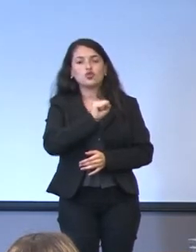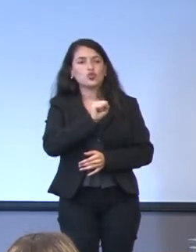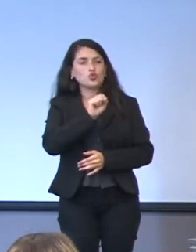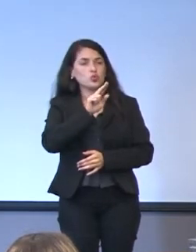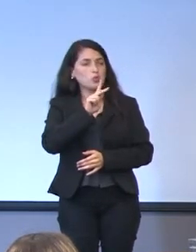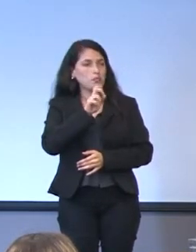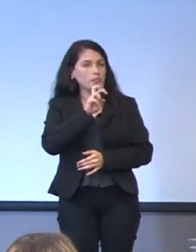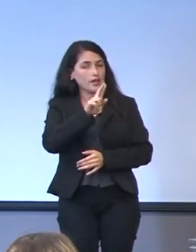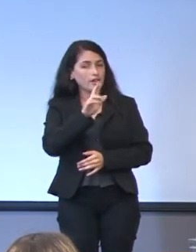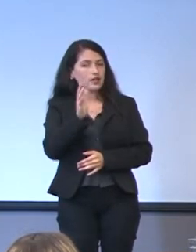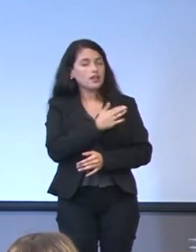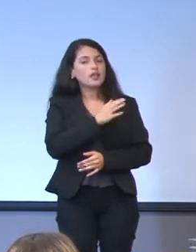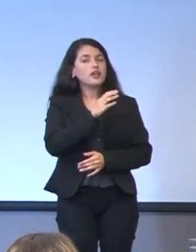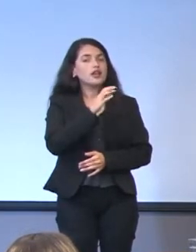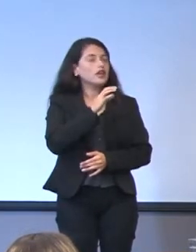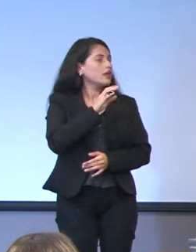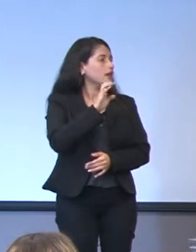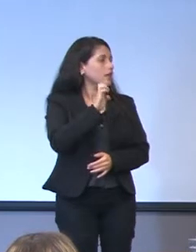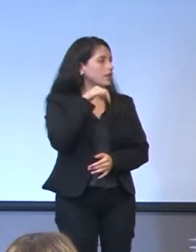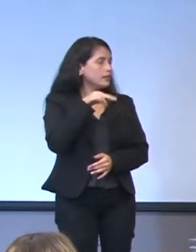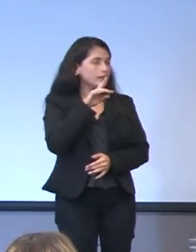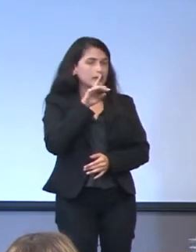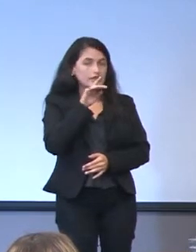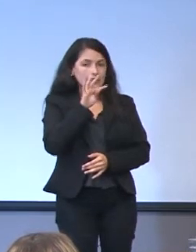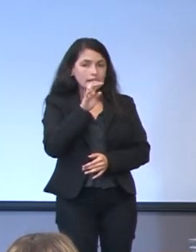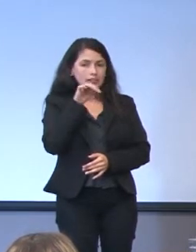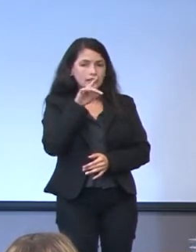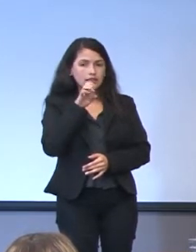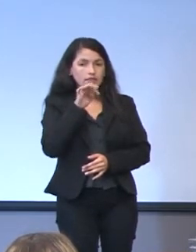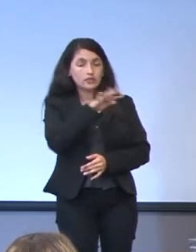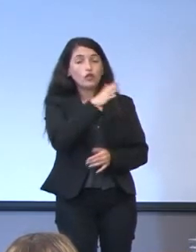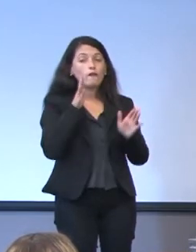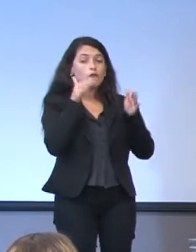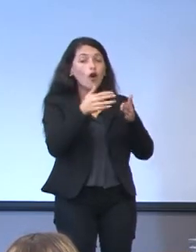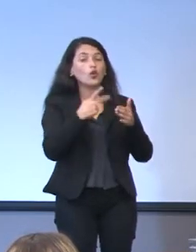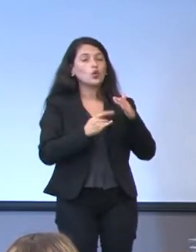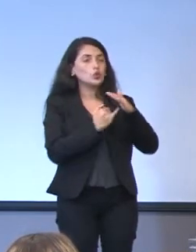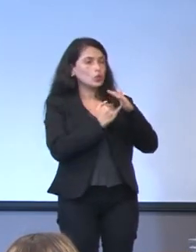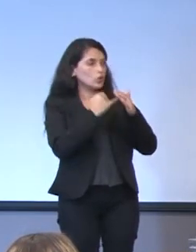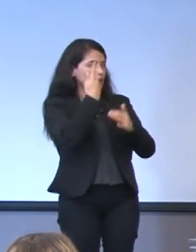me corrija se eu estiver errada, mas ela tem como foco principal